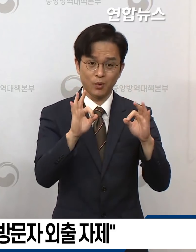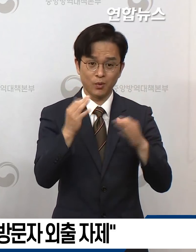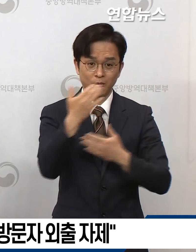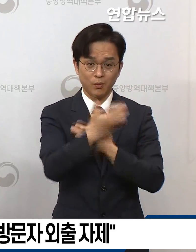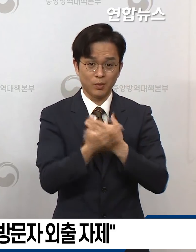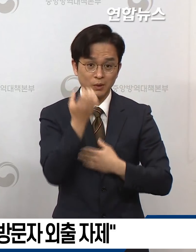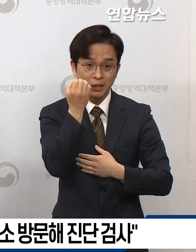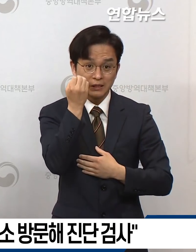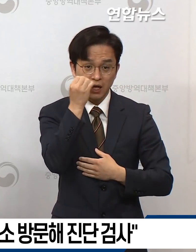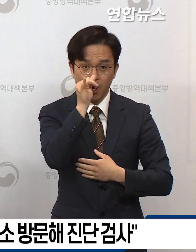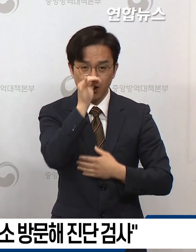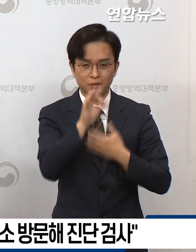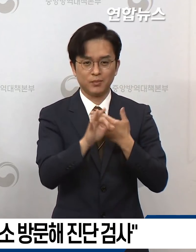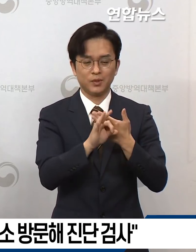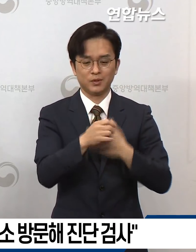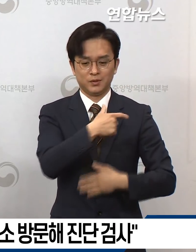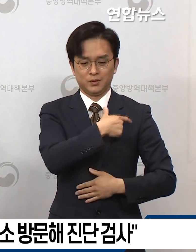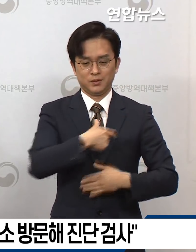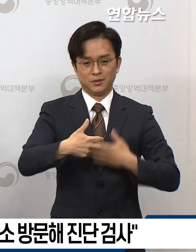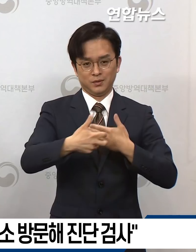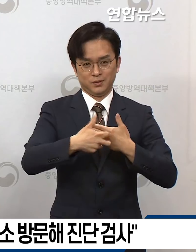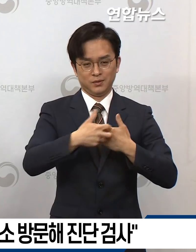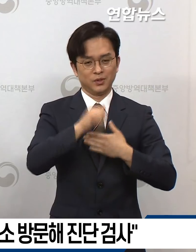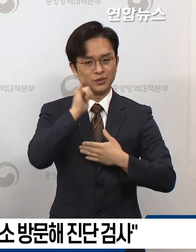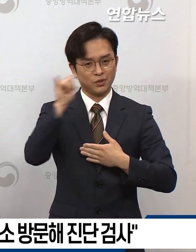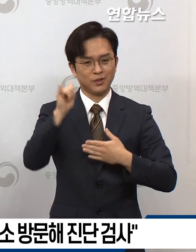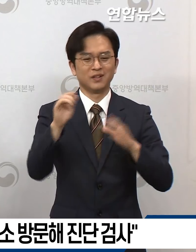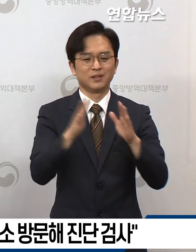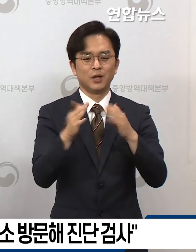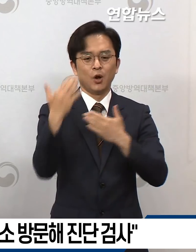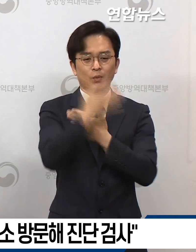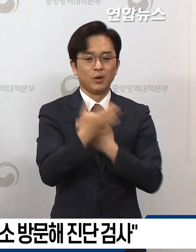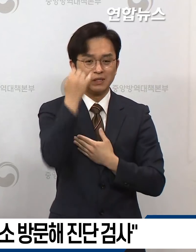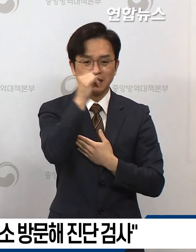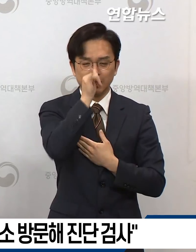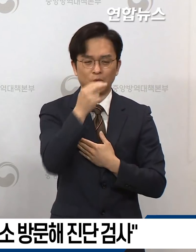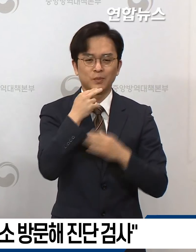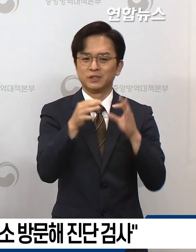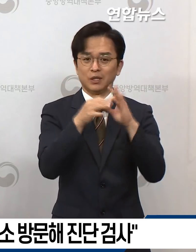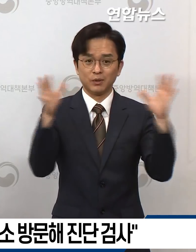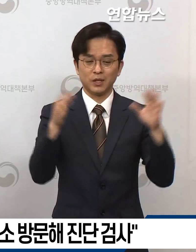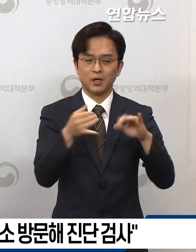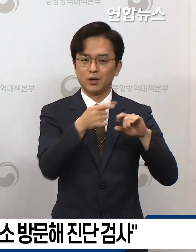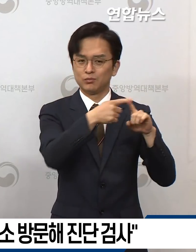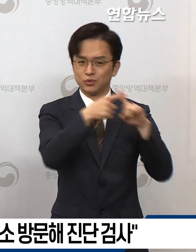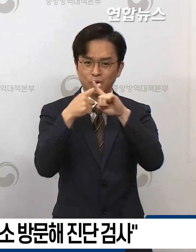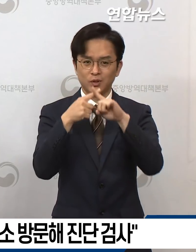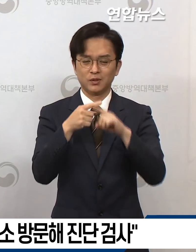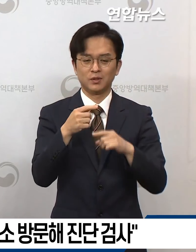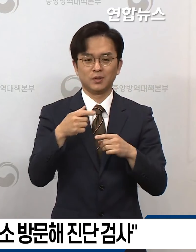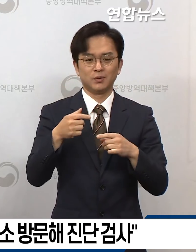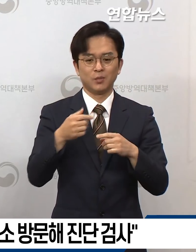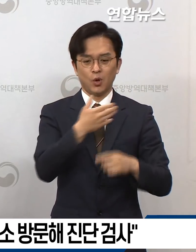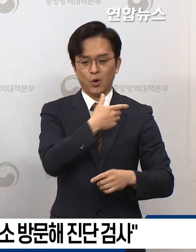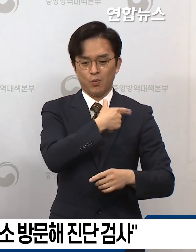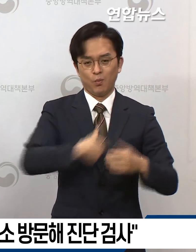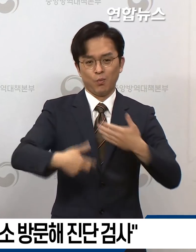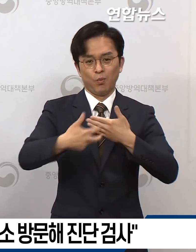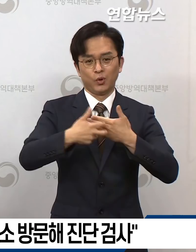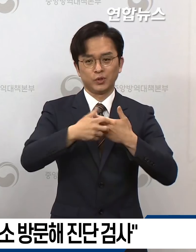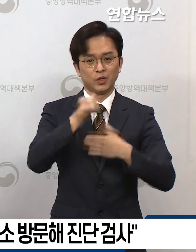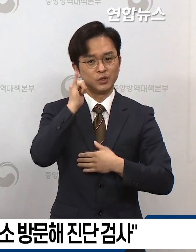1339에 문의하여 증상에 관계없이 가까운 선별진료소를 방문하여 진단검사를 받아주실